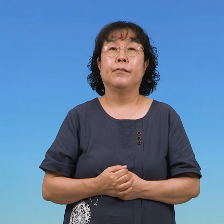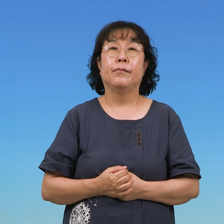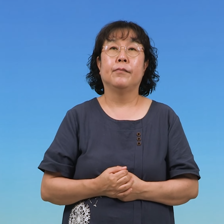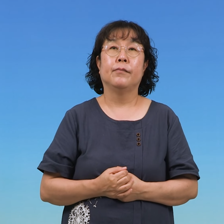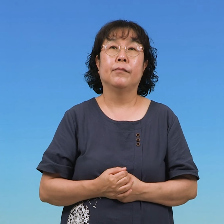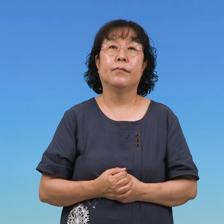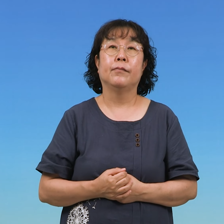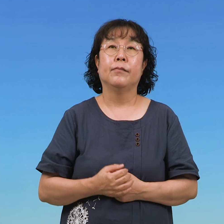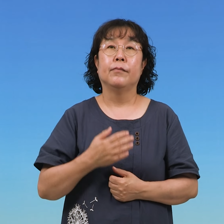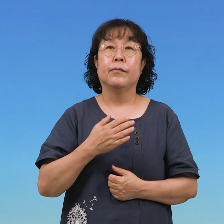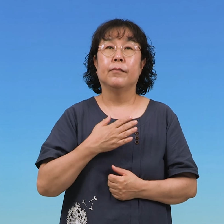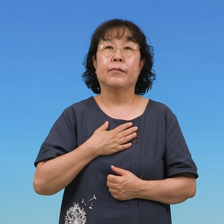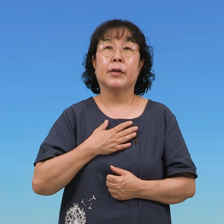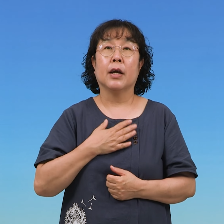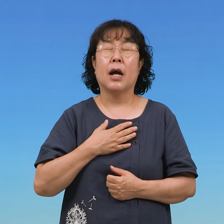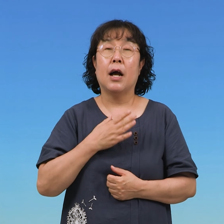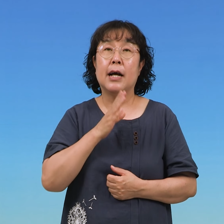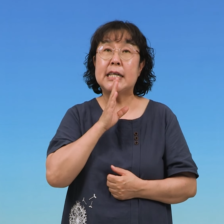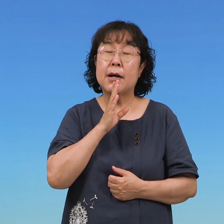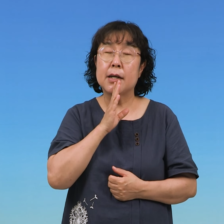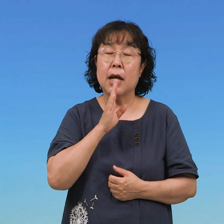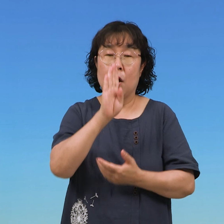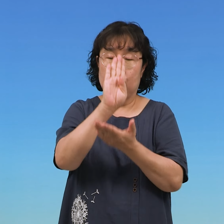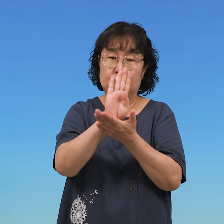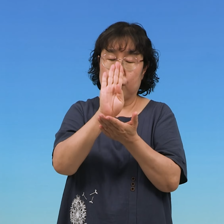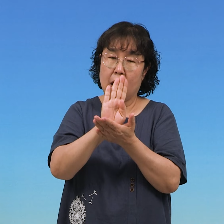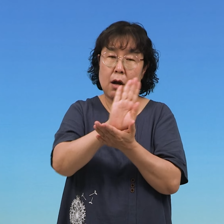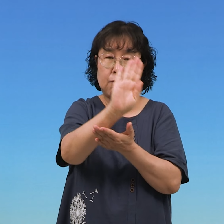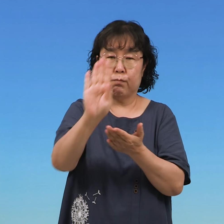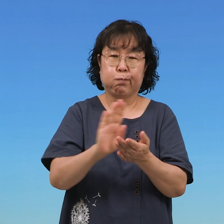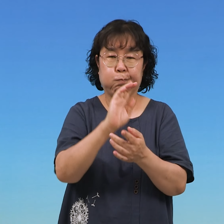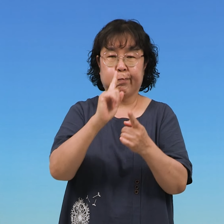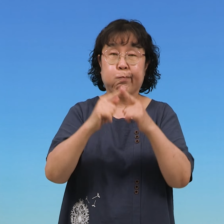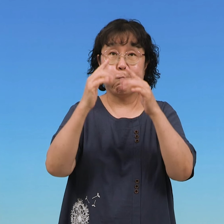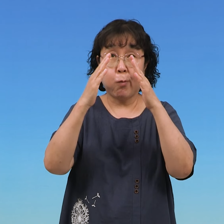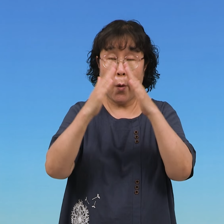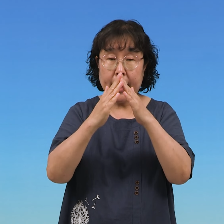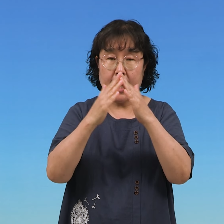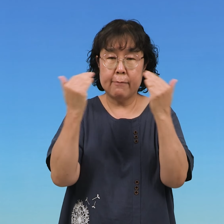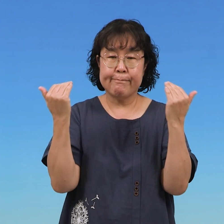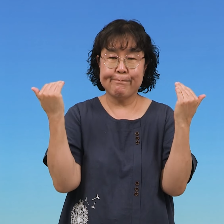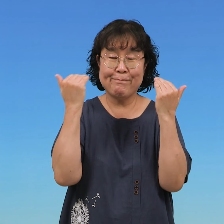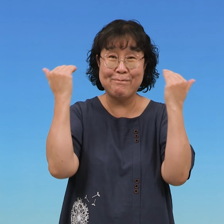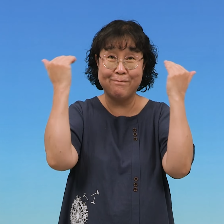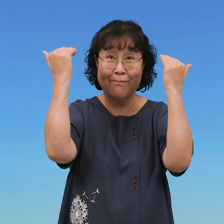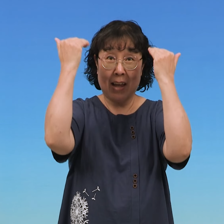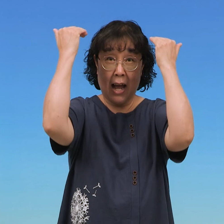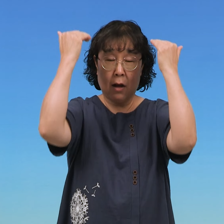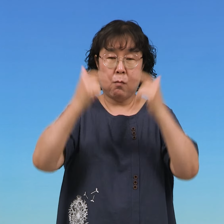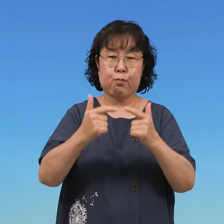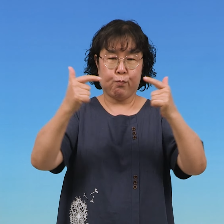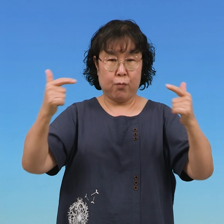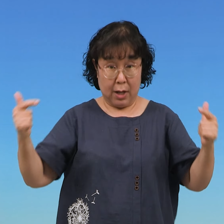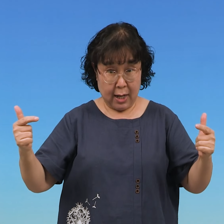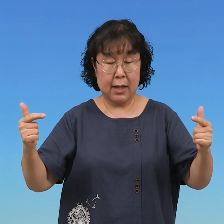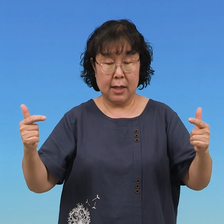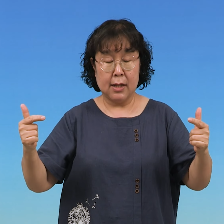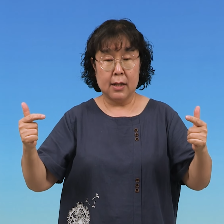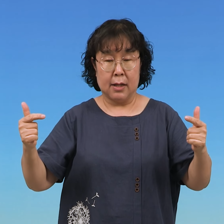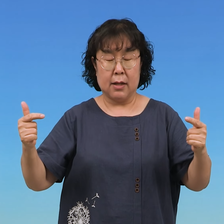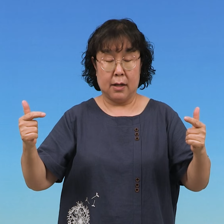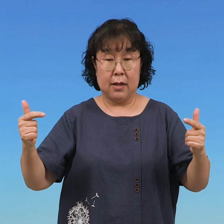말씀을 드렸습니다. 사실 분당 우리 교회가 이렇게 성장하게 된 배경에는